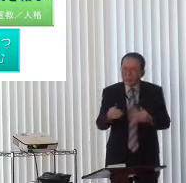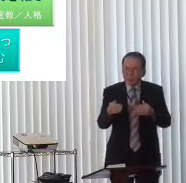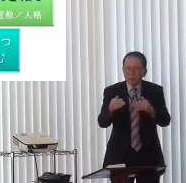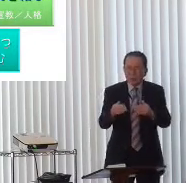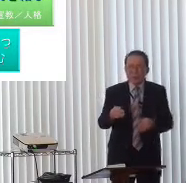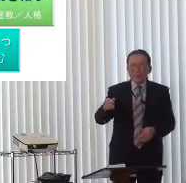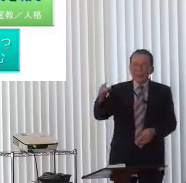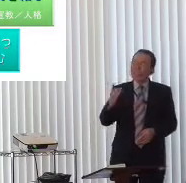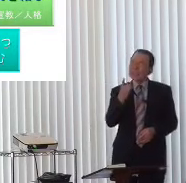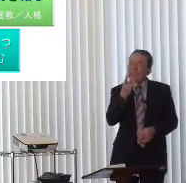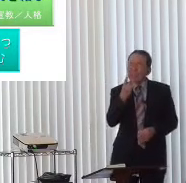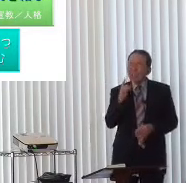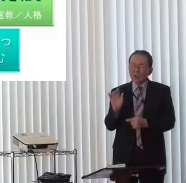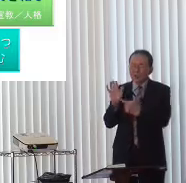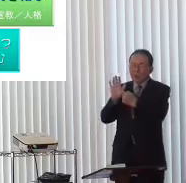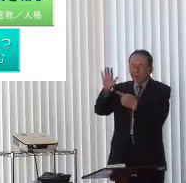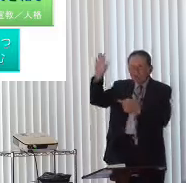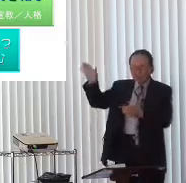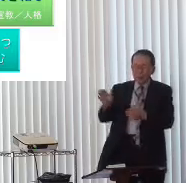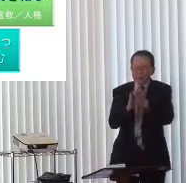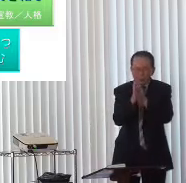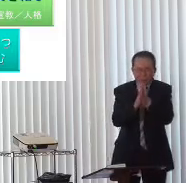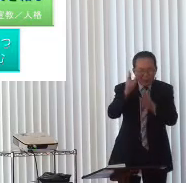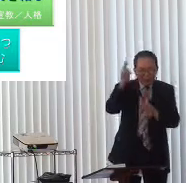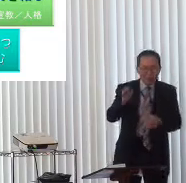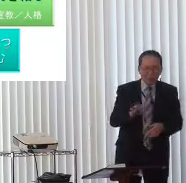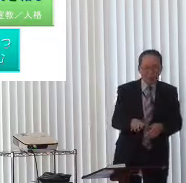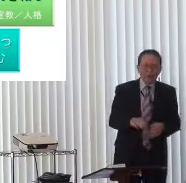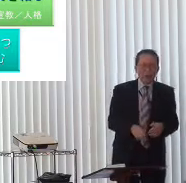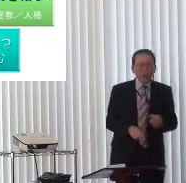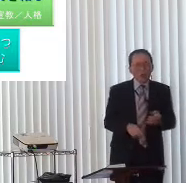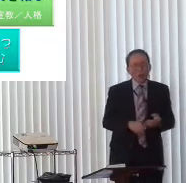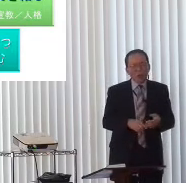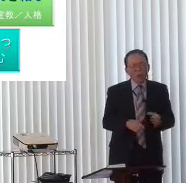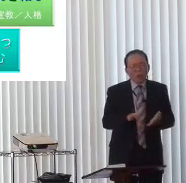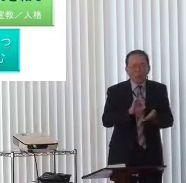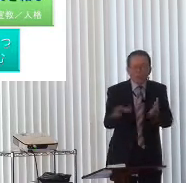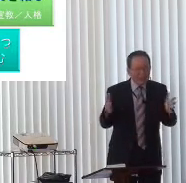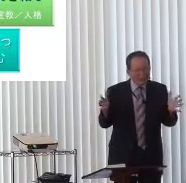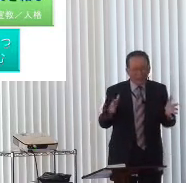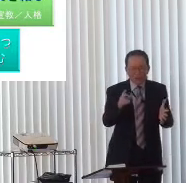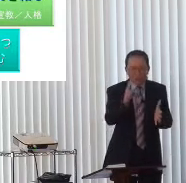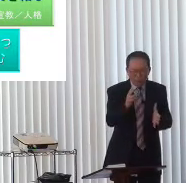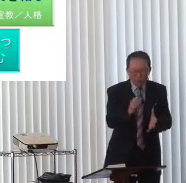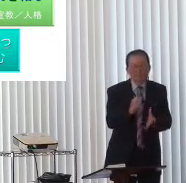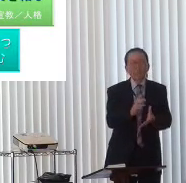待の表れであります。どうぞ神様、これを無駄にすることがありませんように、